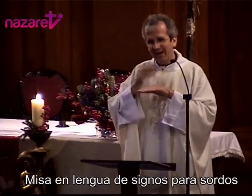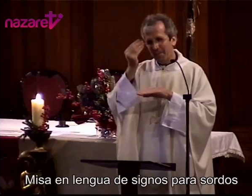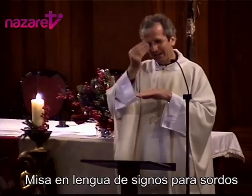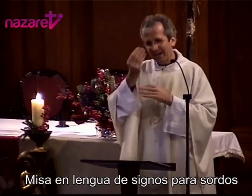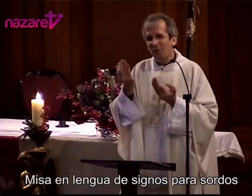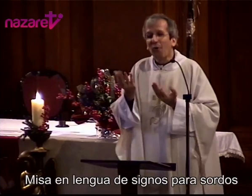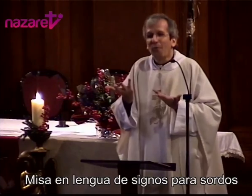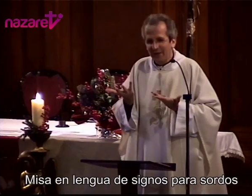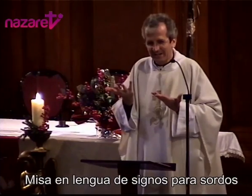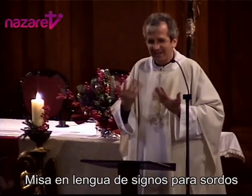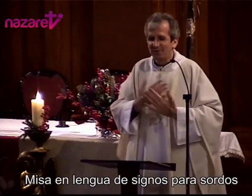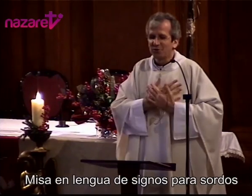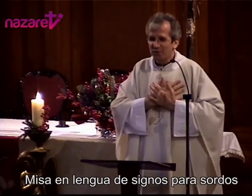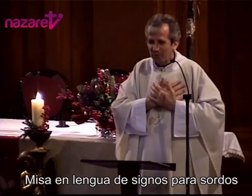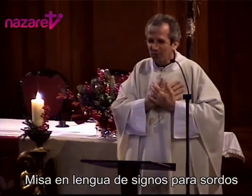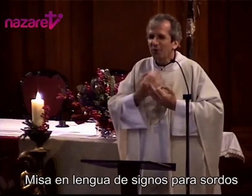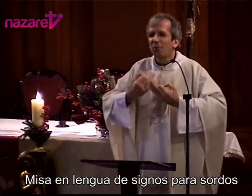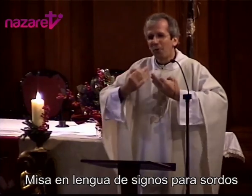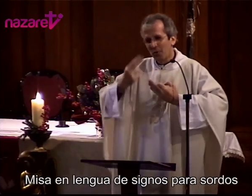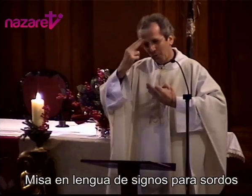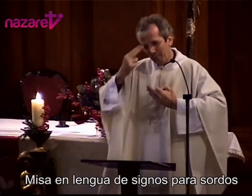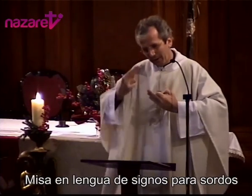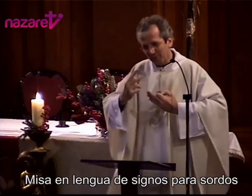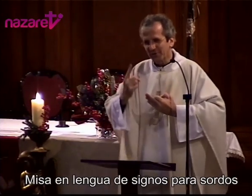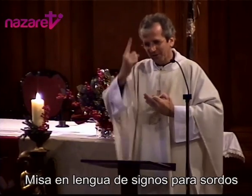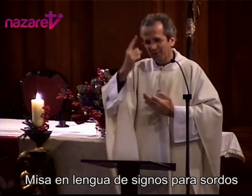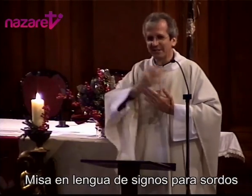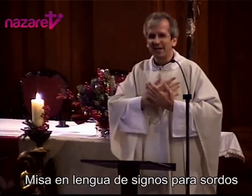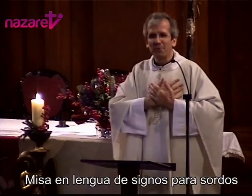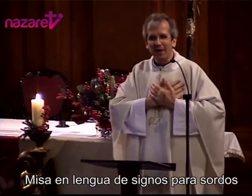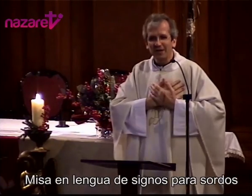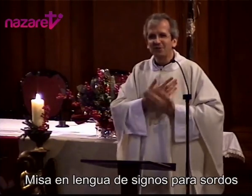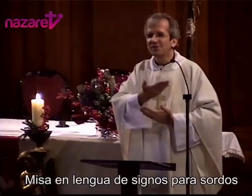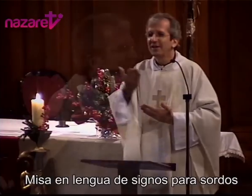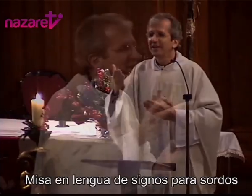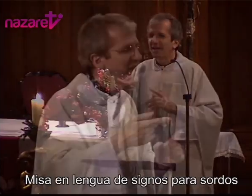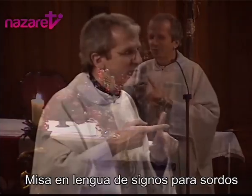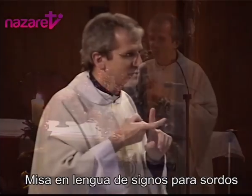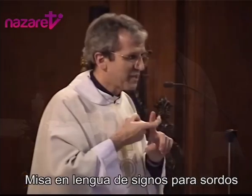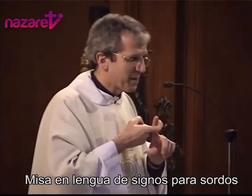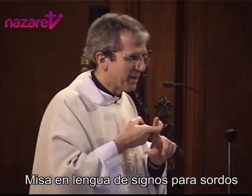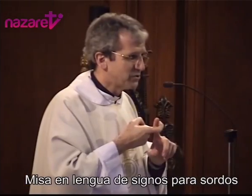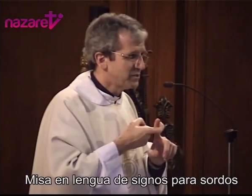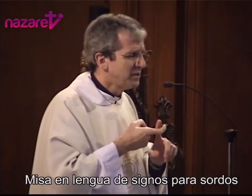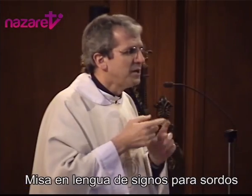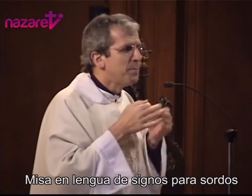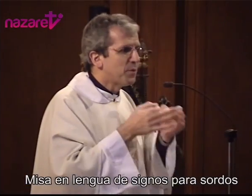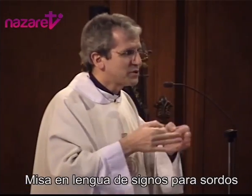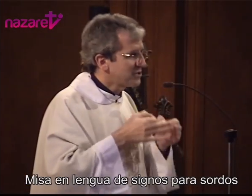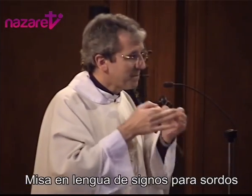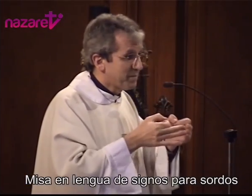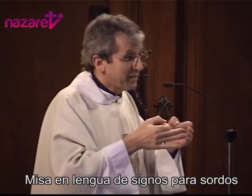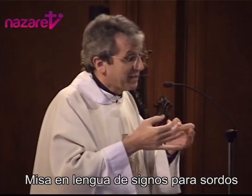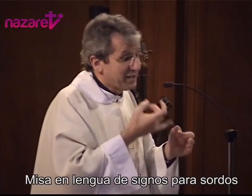invitará a pensar cómo es nuestro amor, cómo cumplimos con ese amor a Dios y a nuestros hermanos. Por